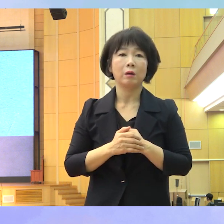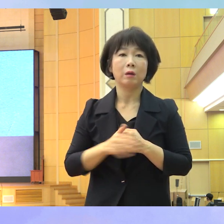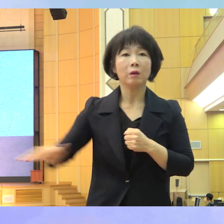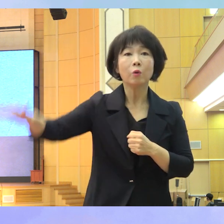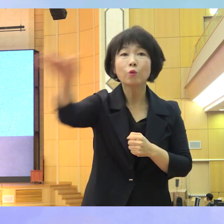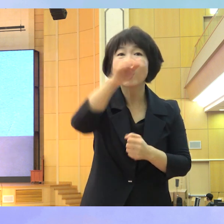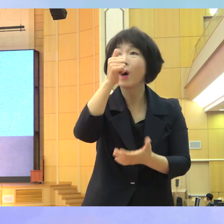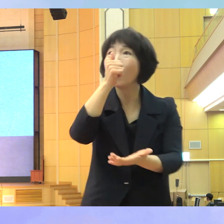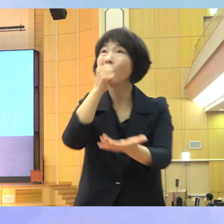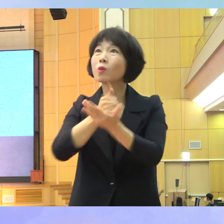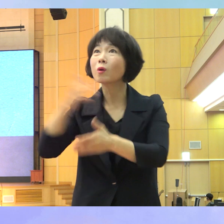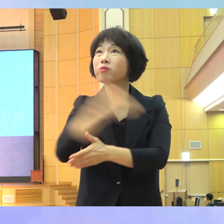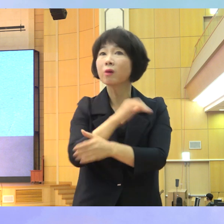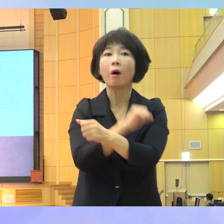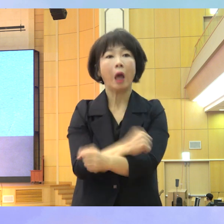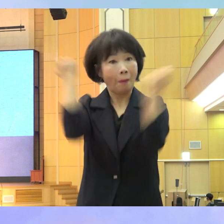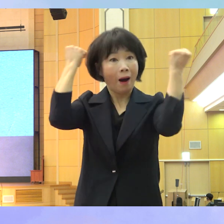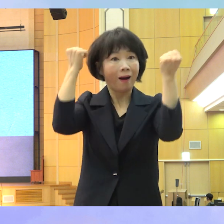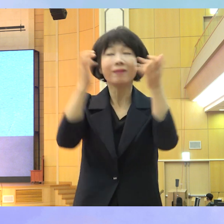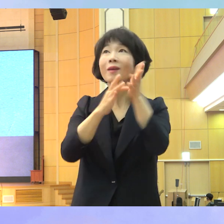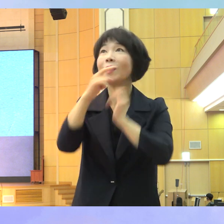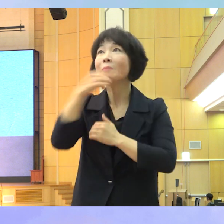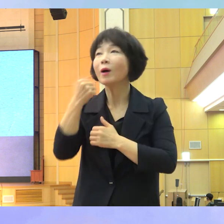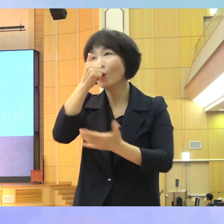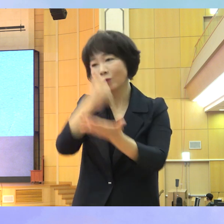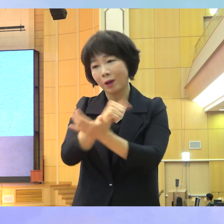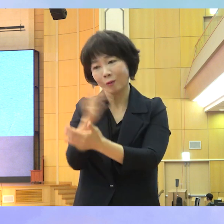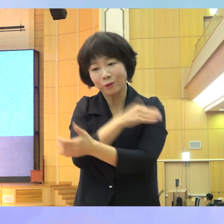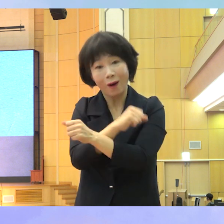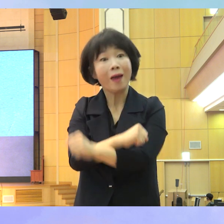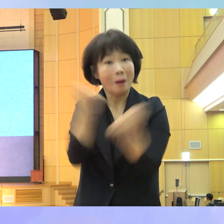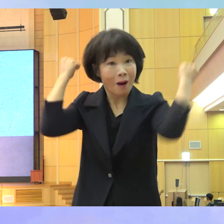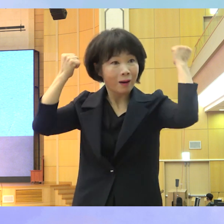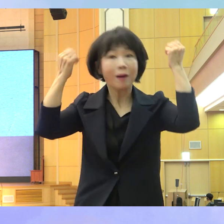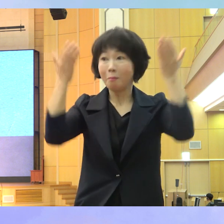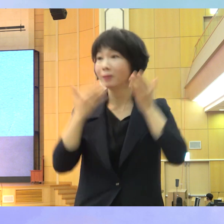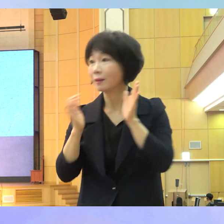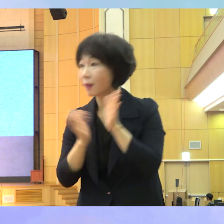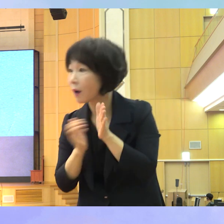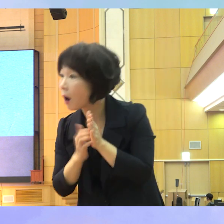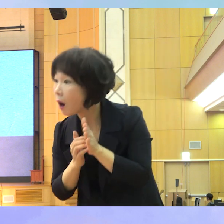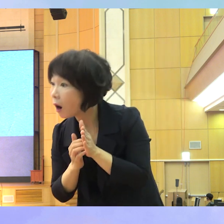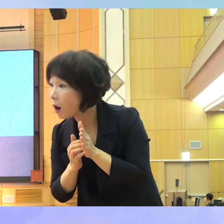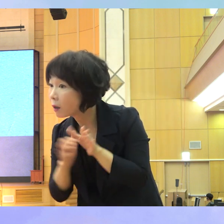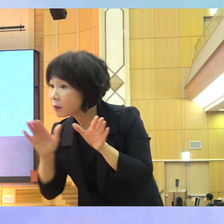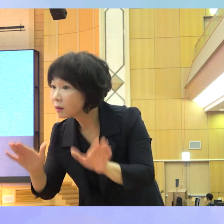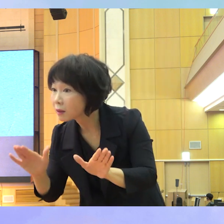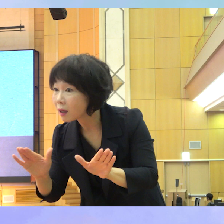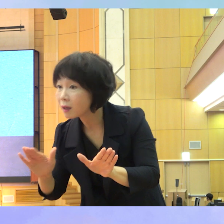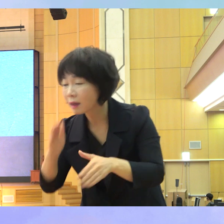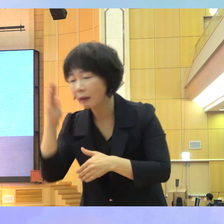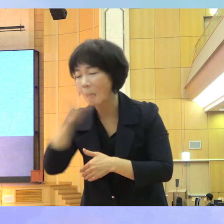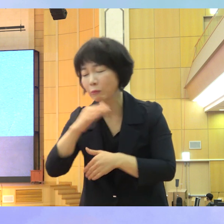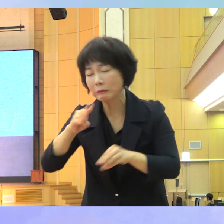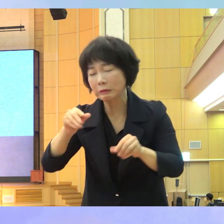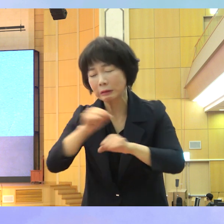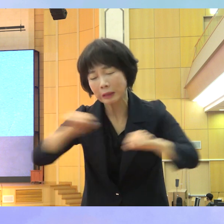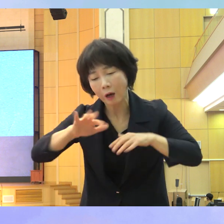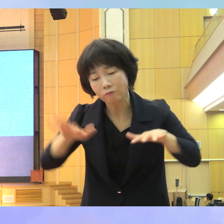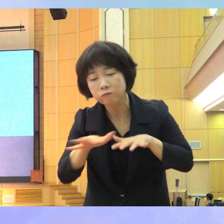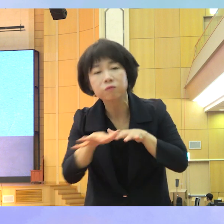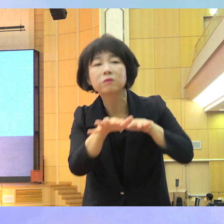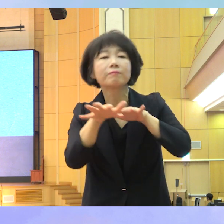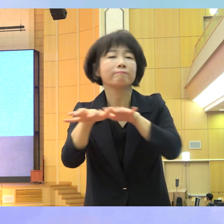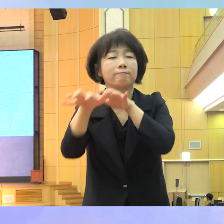죄에서부터 해방되고 십자가의 은혜로 말미암아, 그리고 이 광야 생활 하나님이 늘 함께는 하시지만